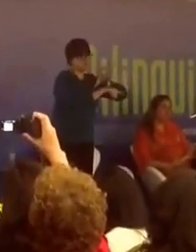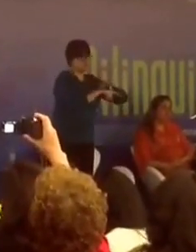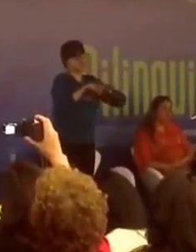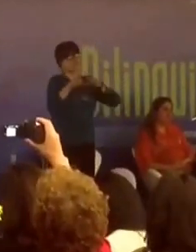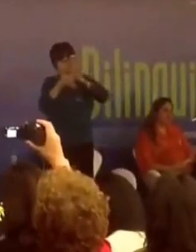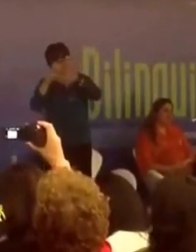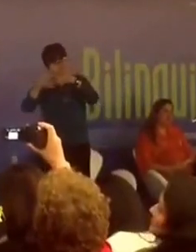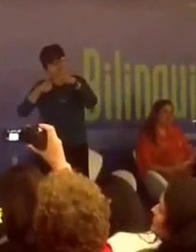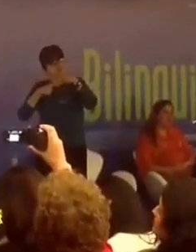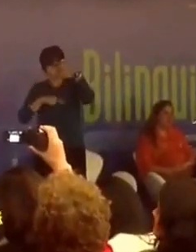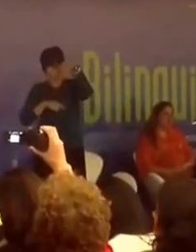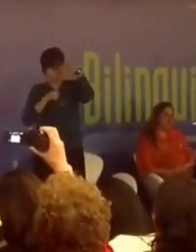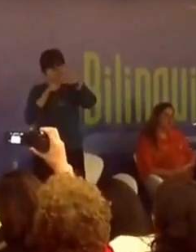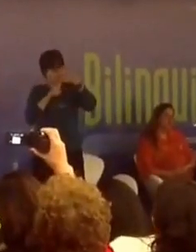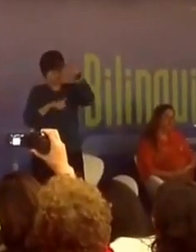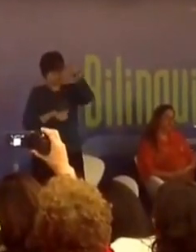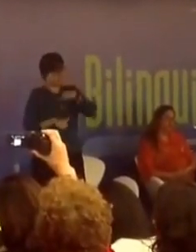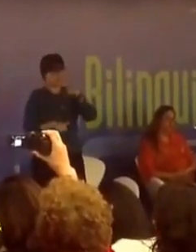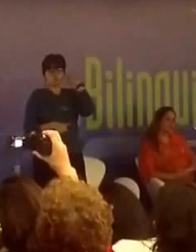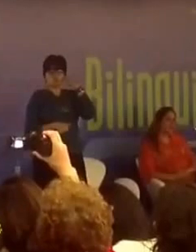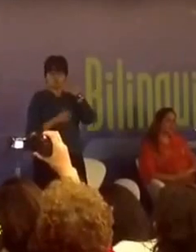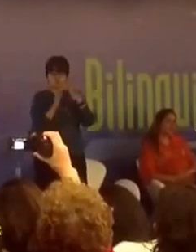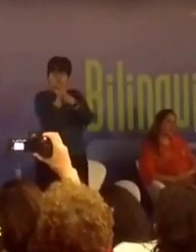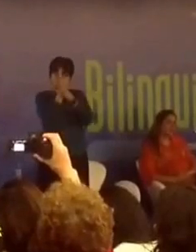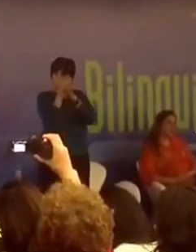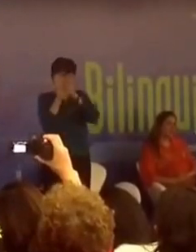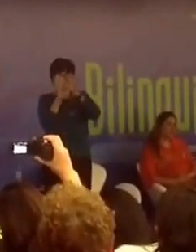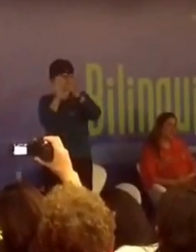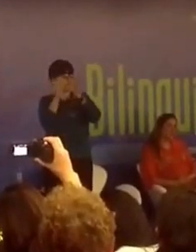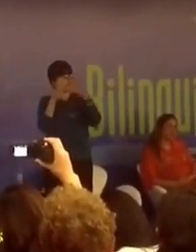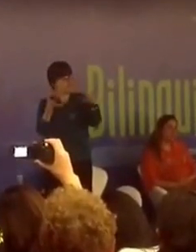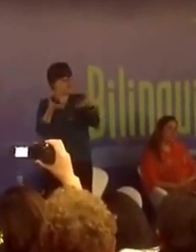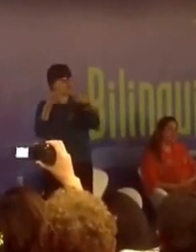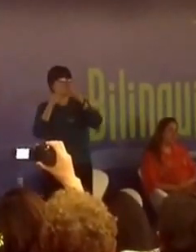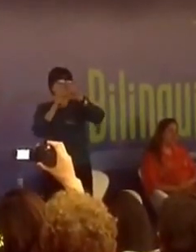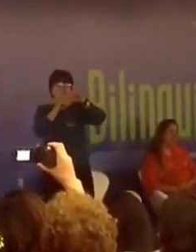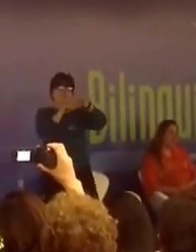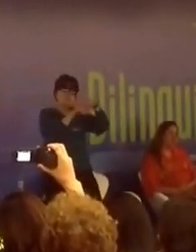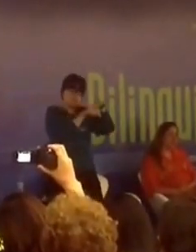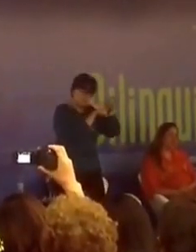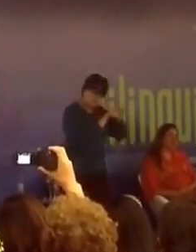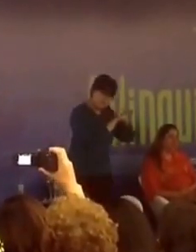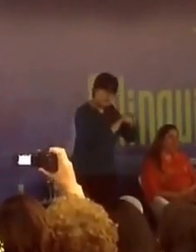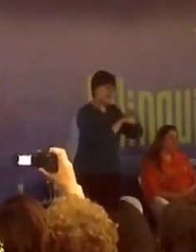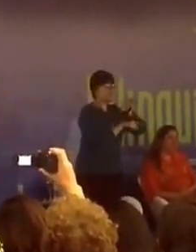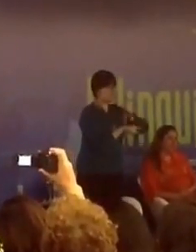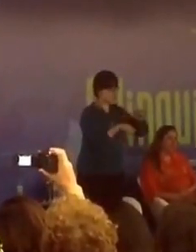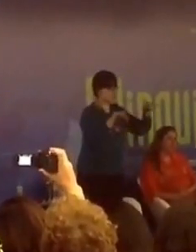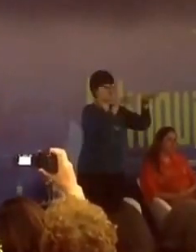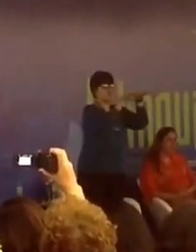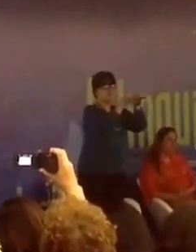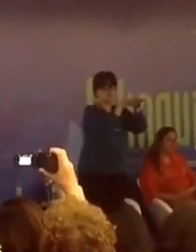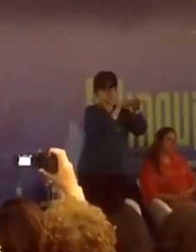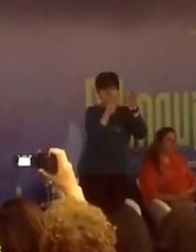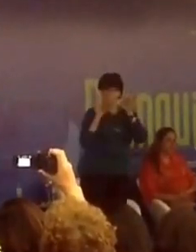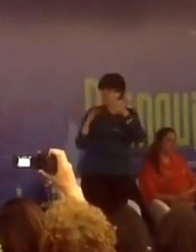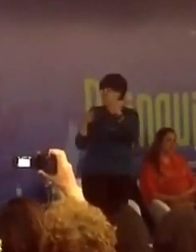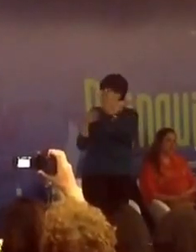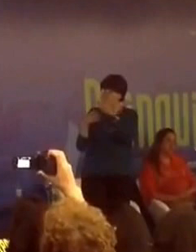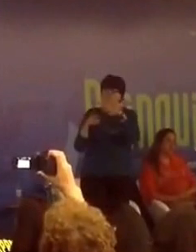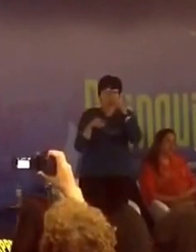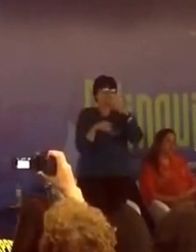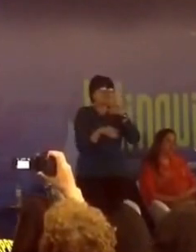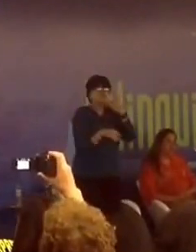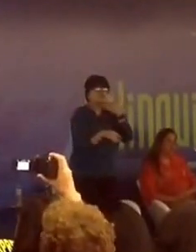aprendizado de L1 e de L2. Então, nós precisamos garantir, de fato, a língua de sinais para